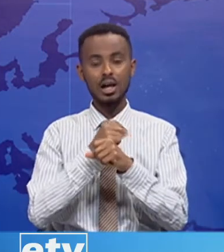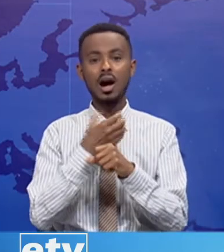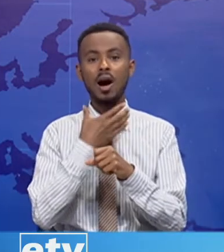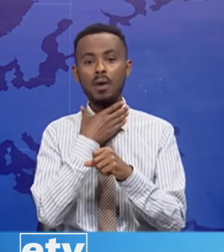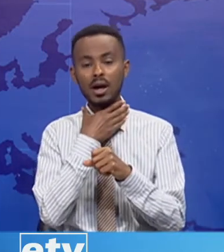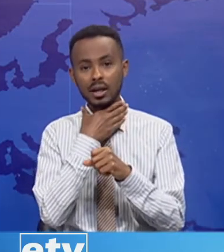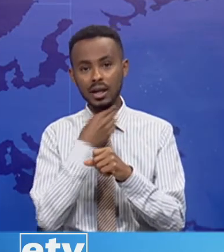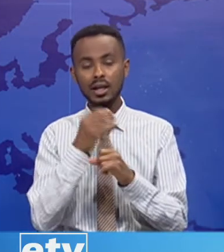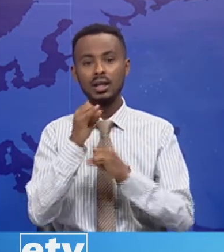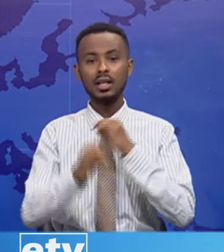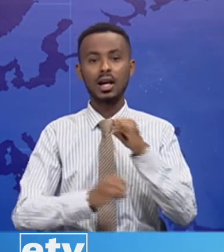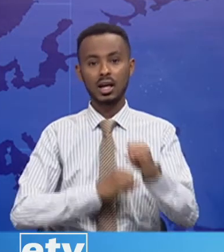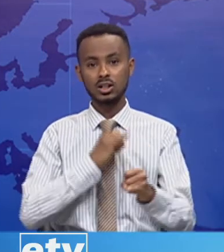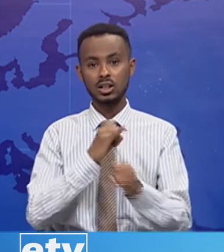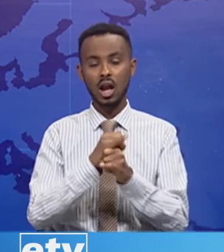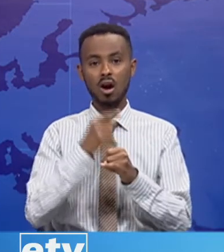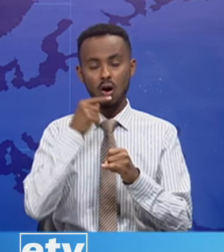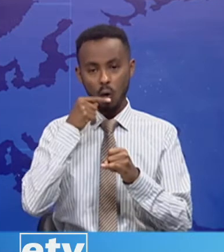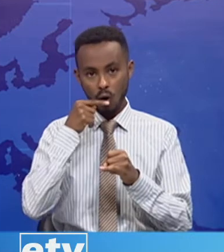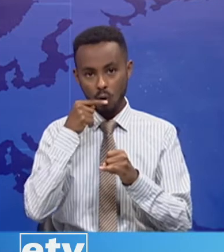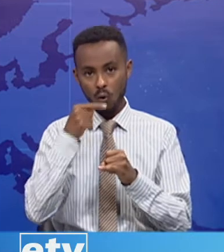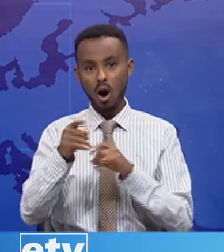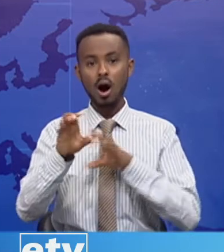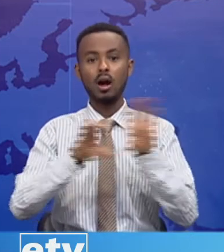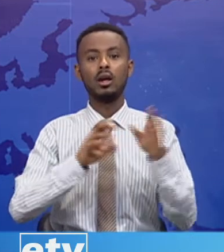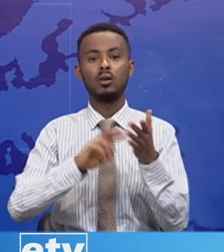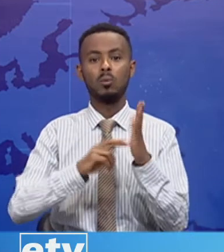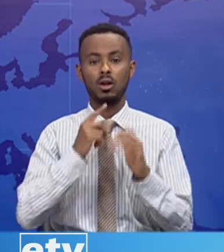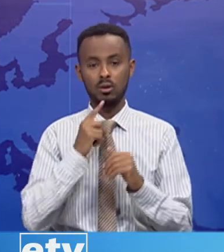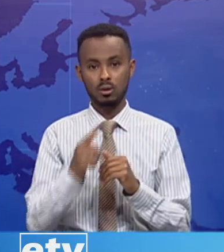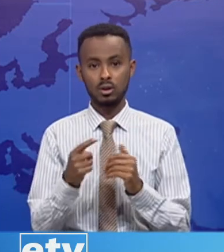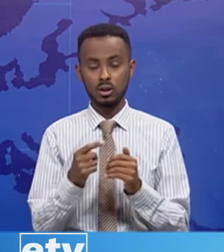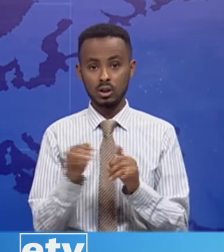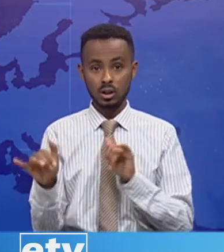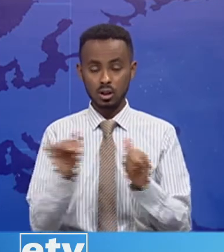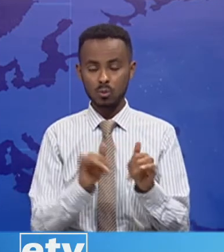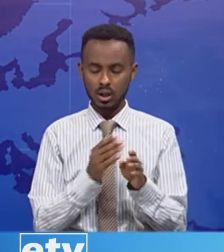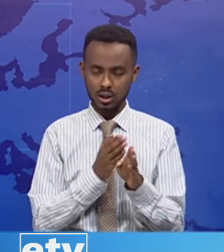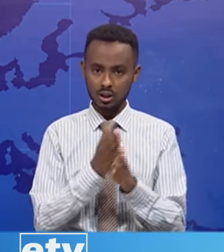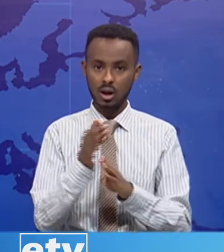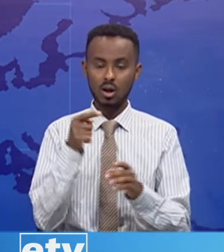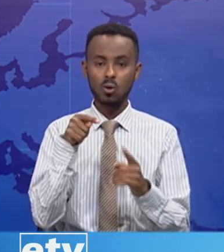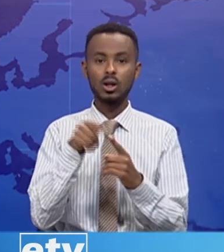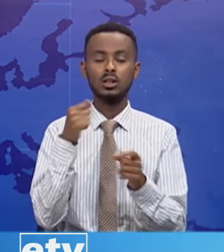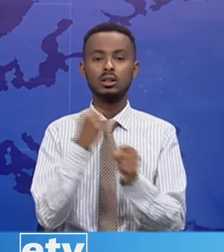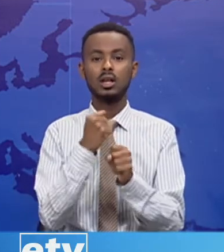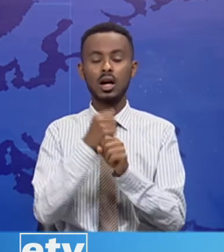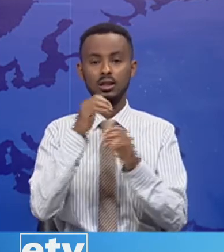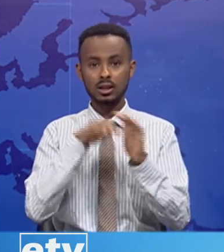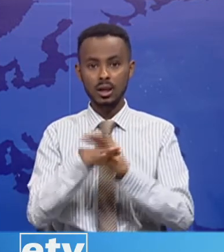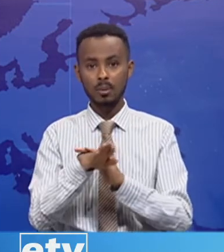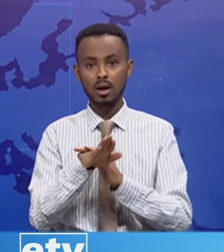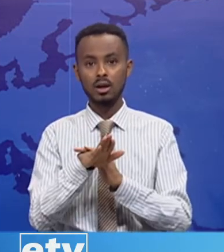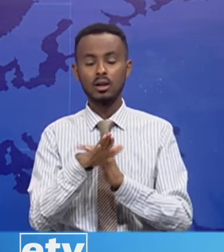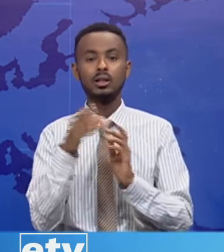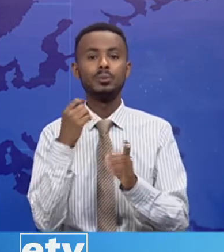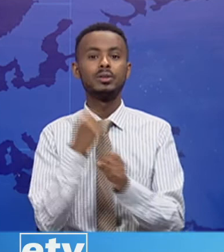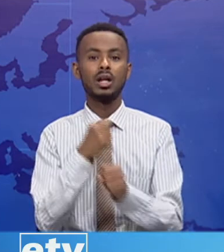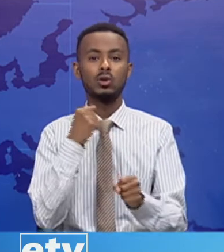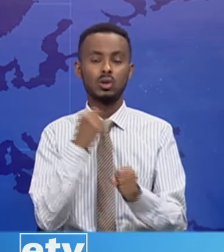አማርኛን የኢንተርናሽናል ላንጉዌጅ አደረግ ነው ማለት ነው። እንግዲህ ይሄ ቀጥታ ወደ ስራ ስንገባ